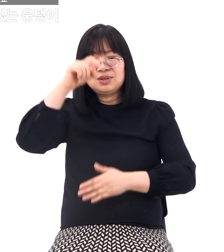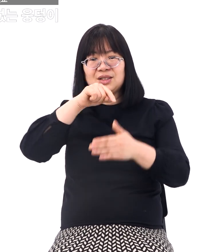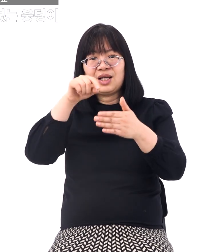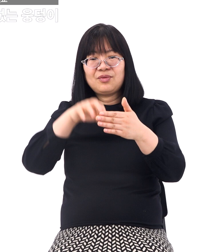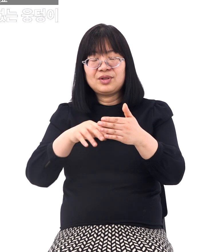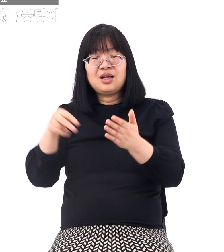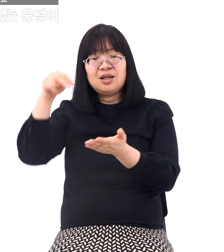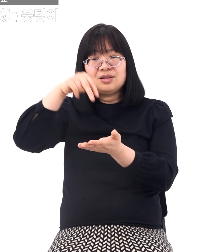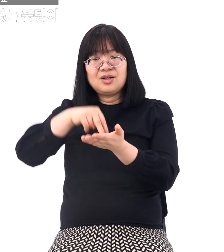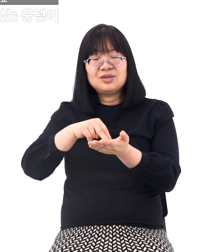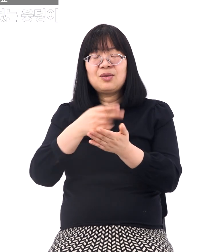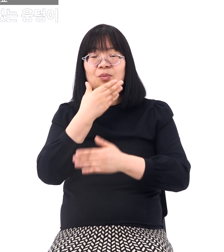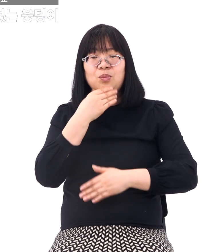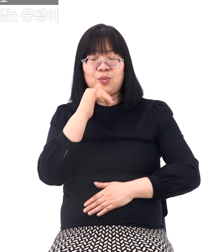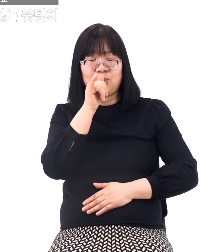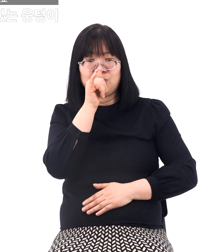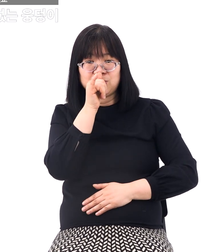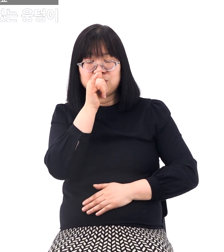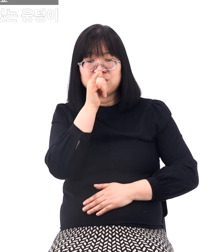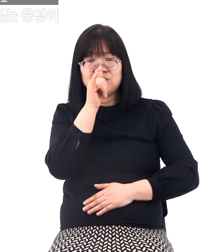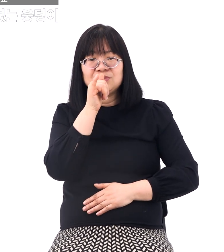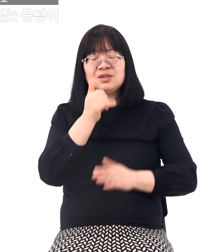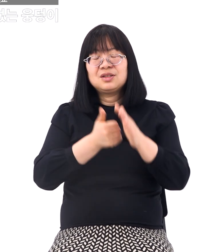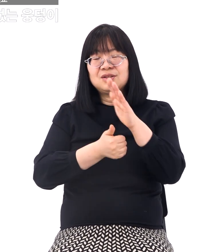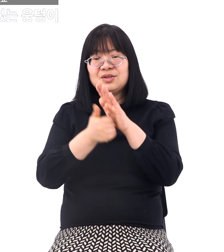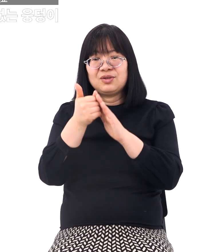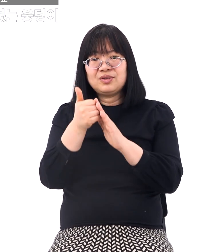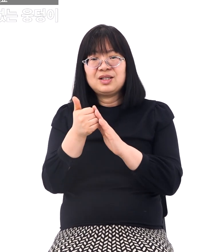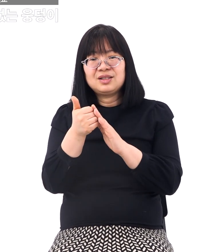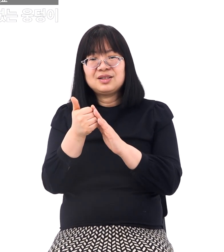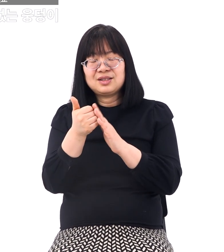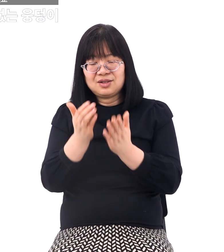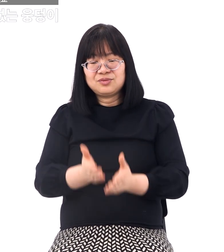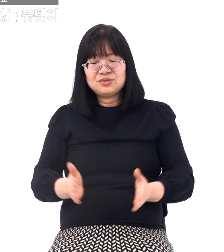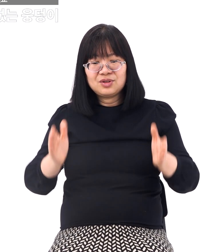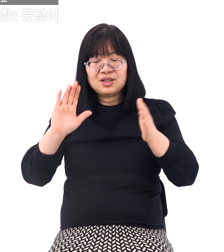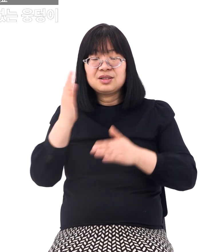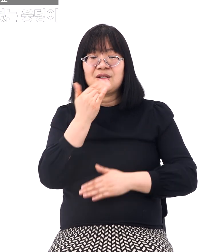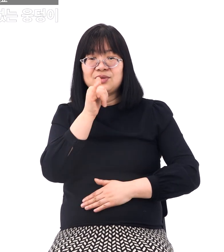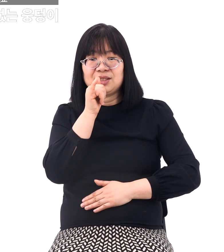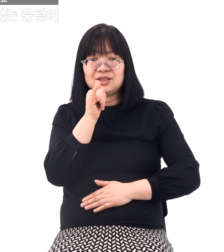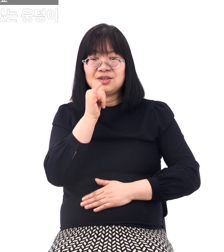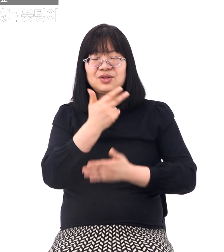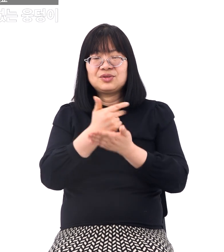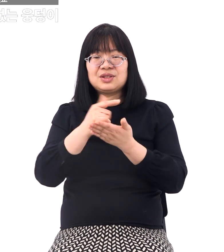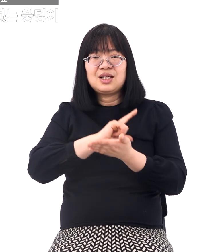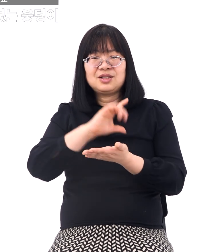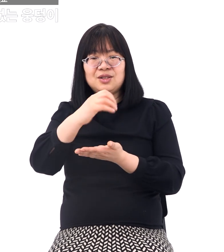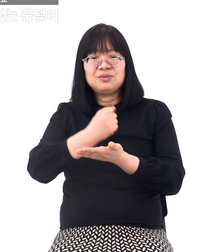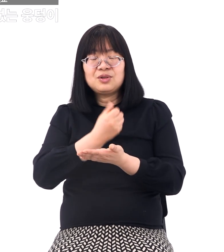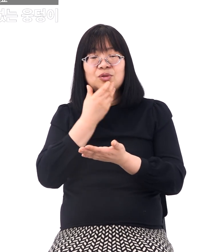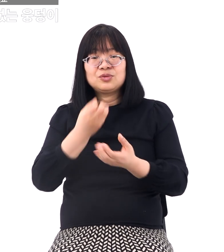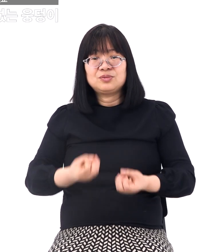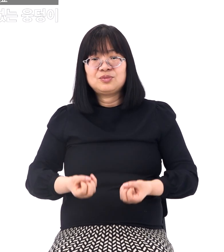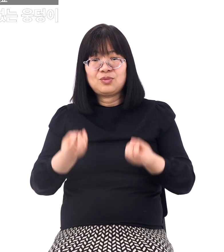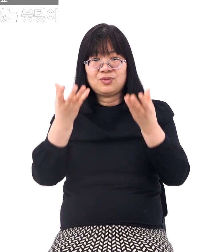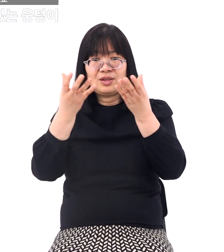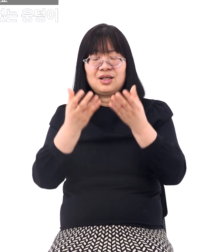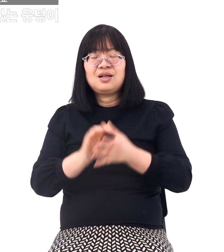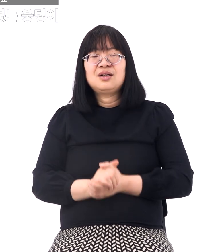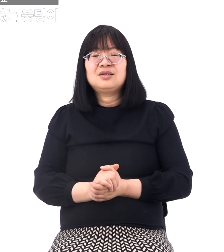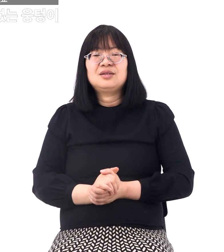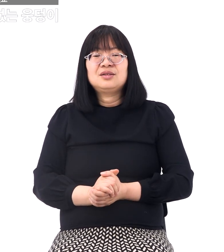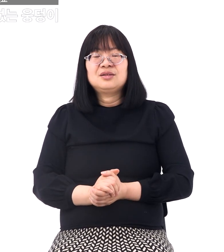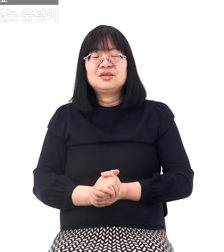일어서는 복된 소망의 웅덩이가 될 수 있기를 주님의 이름으로 축원하고